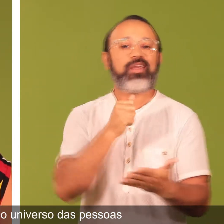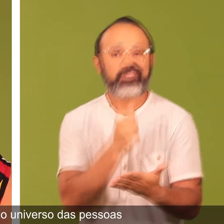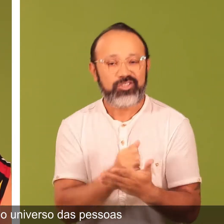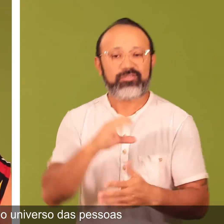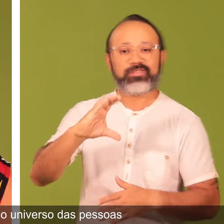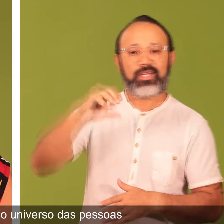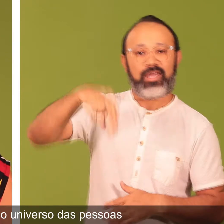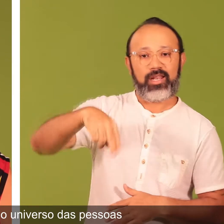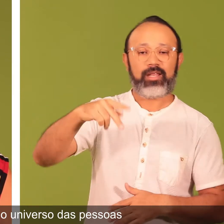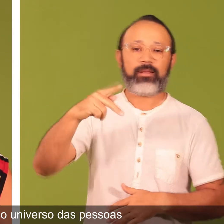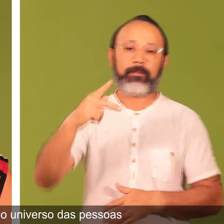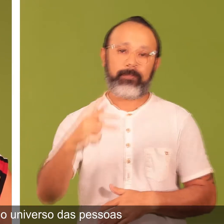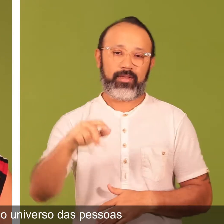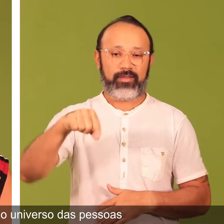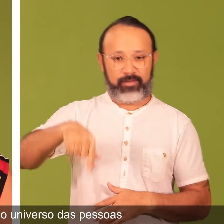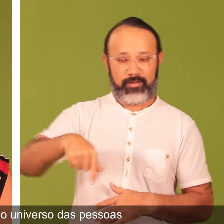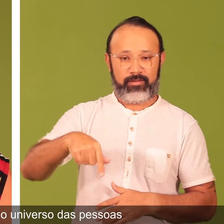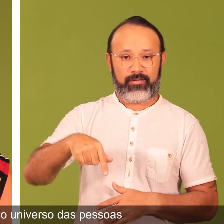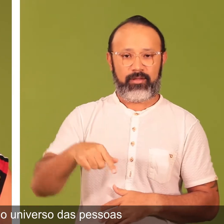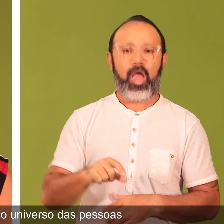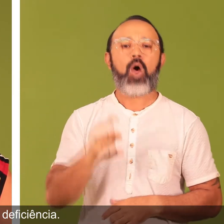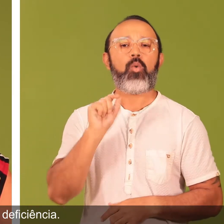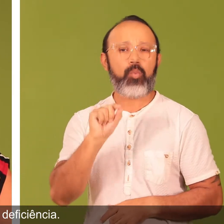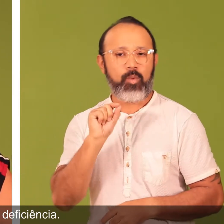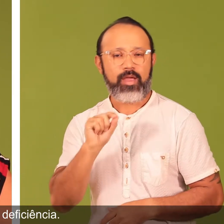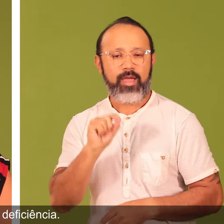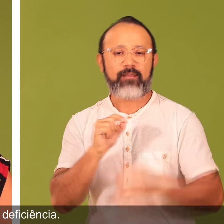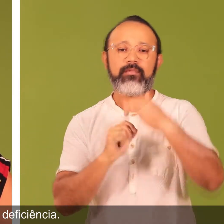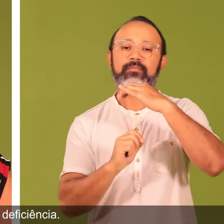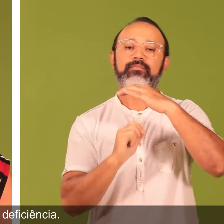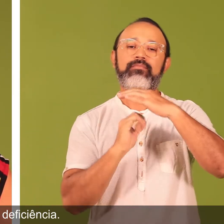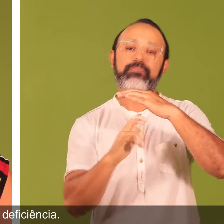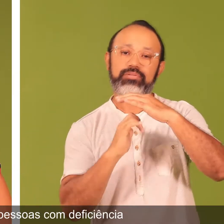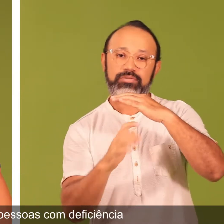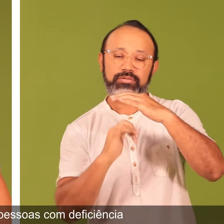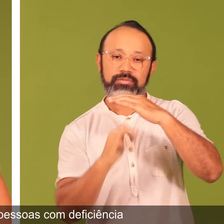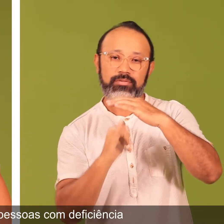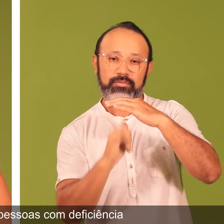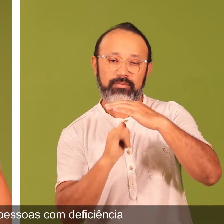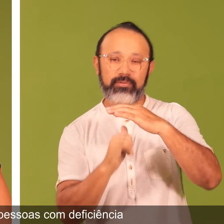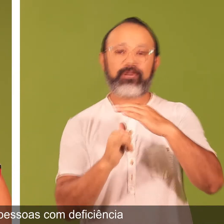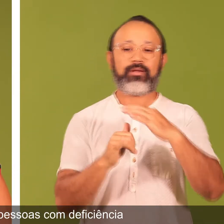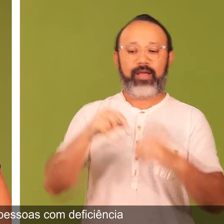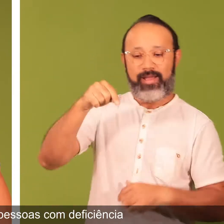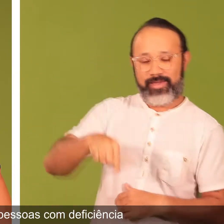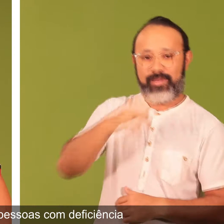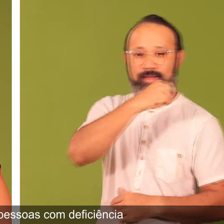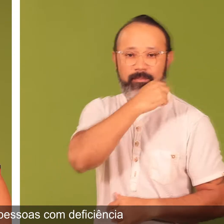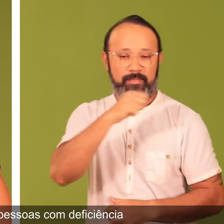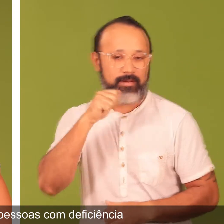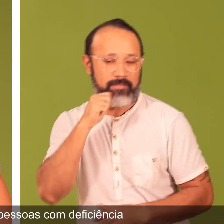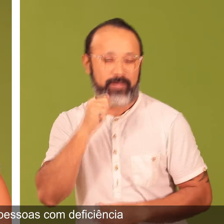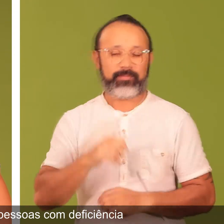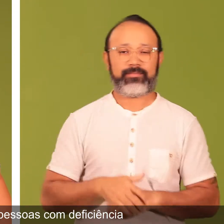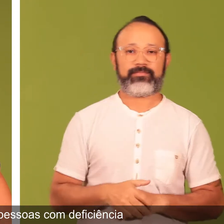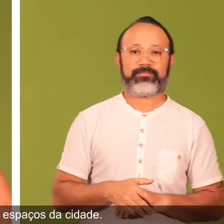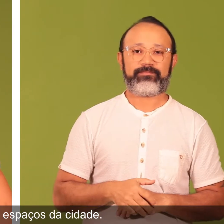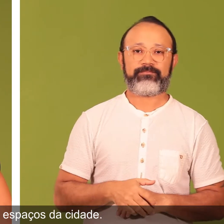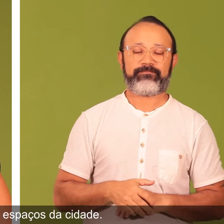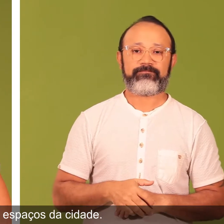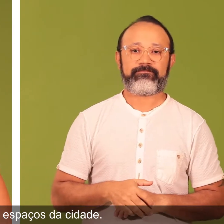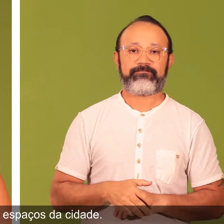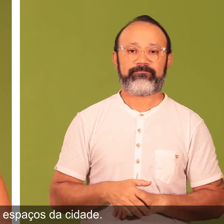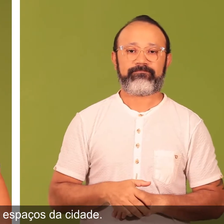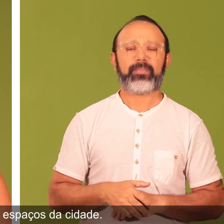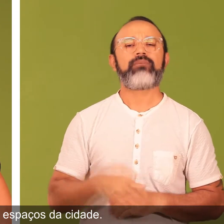a tecnologia e universo das pessoas com deficiência dois o acesso das pessoas com deficiência